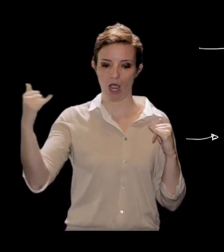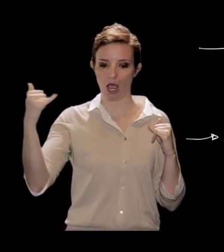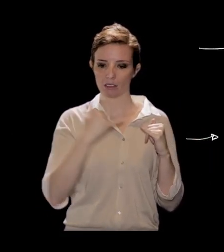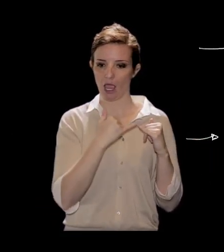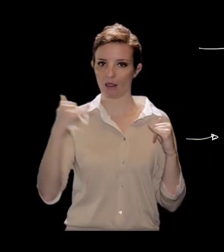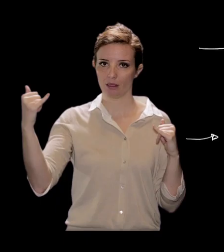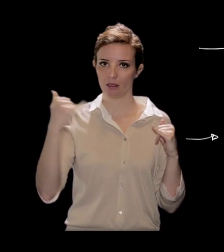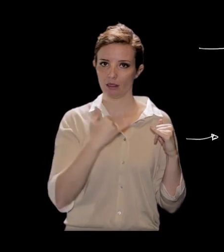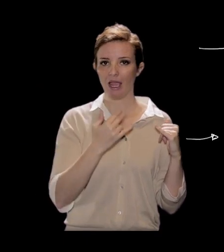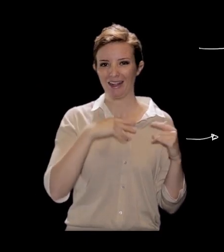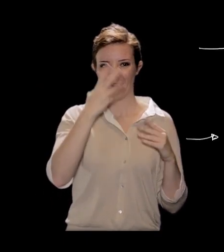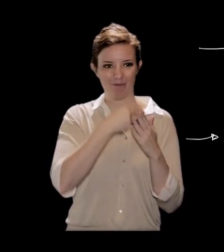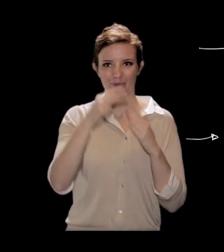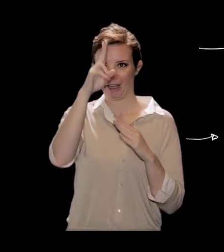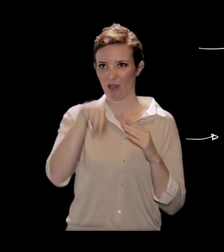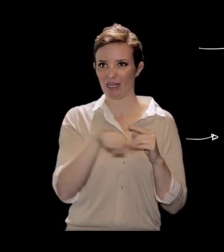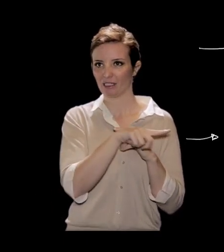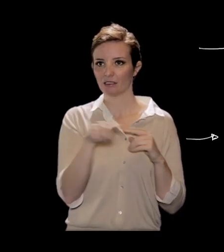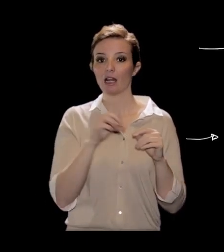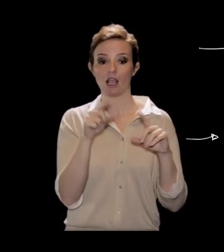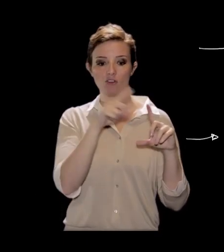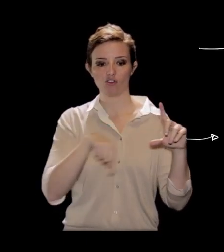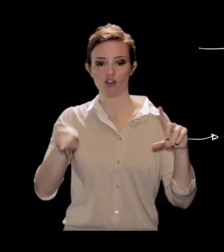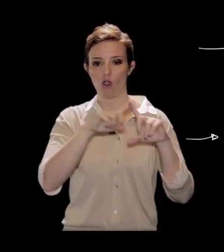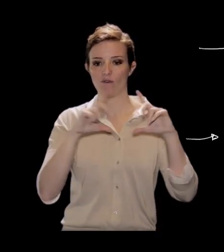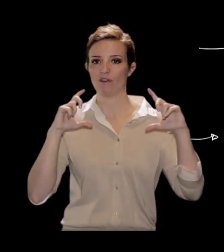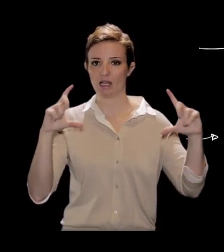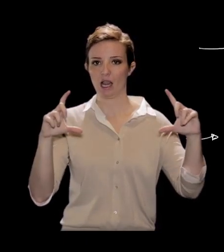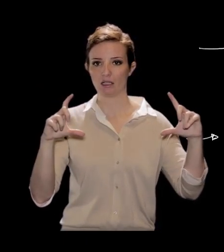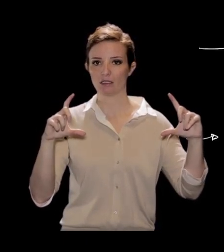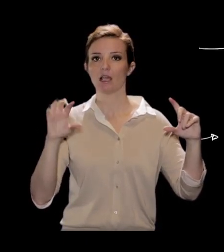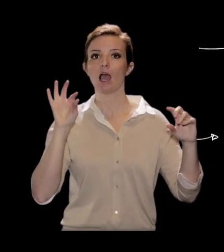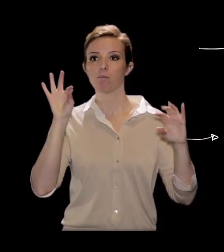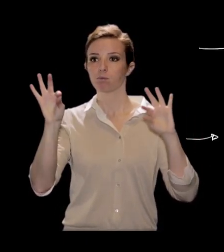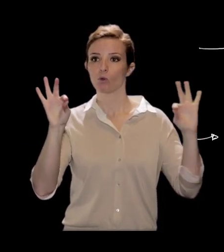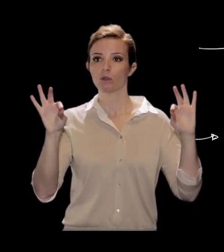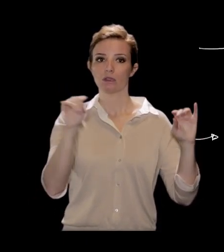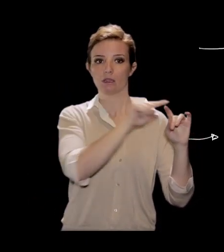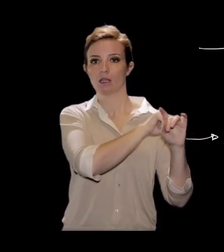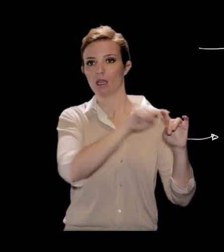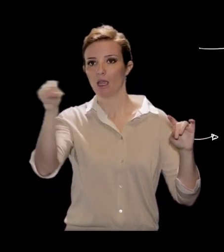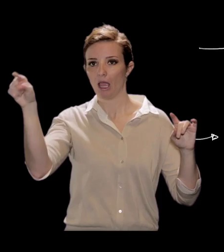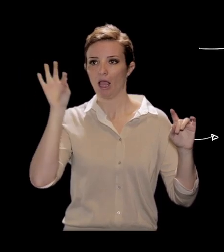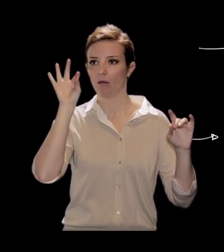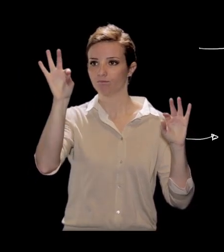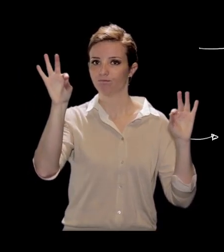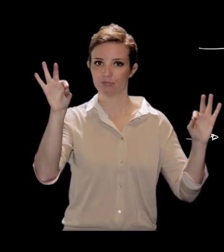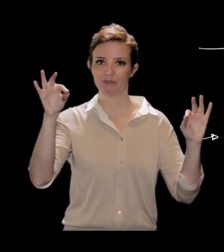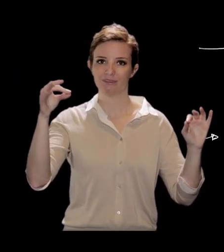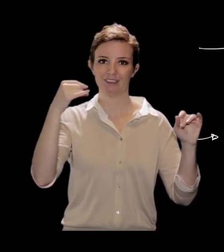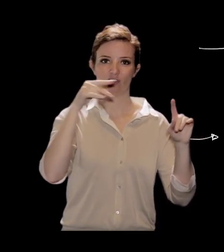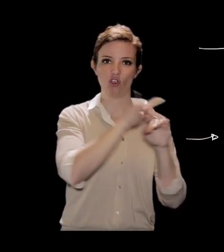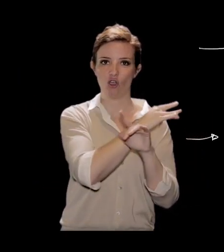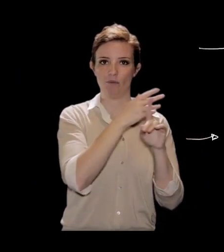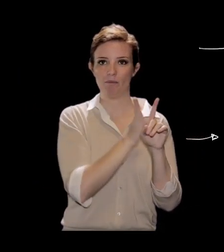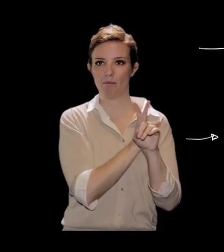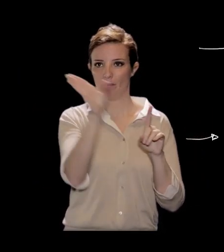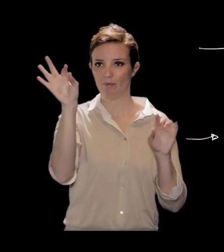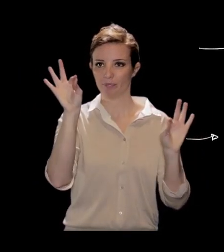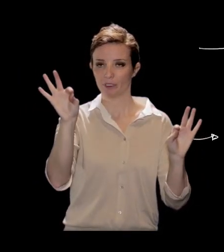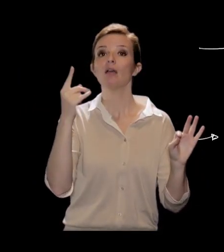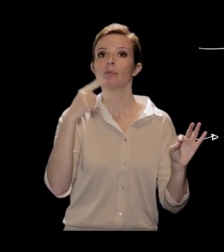cartesiano, e la circonferenza goniometrica. I punti di intersezione di queste due funzioni corrisponderanno alle soluzioni